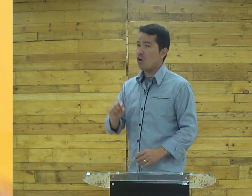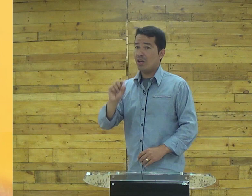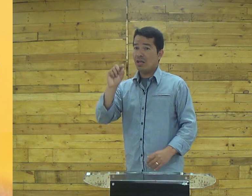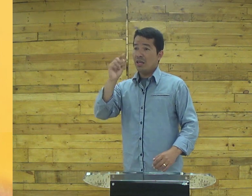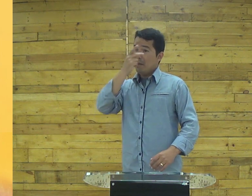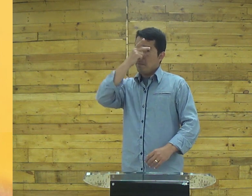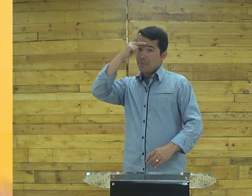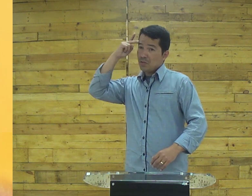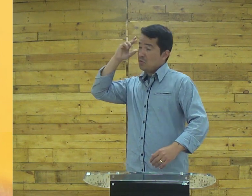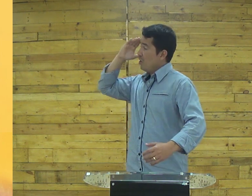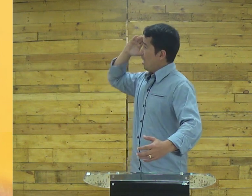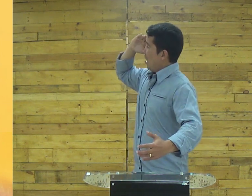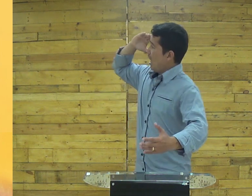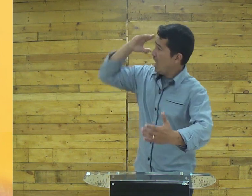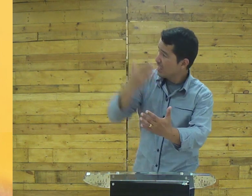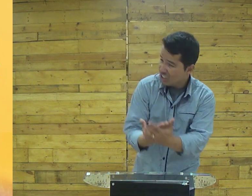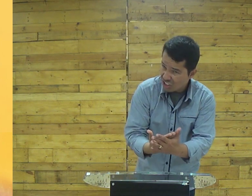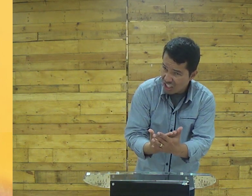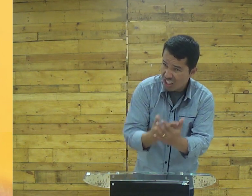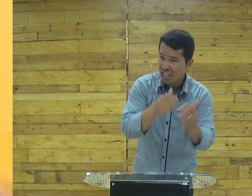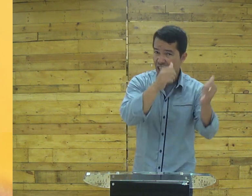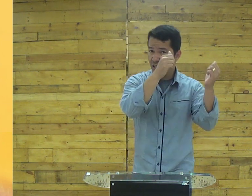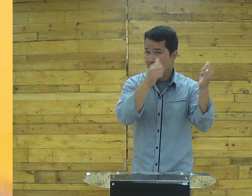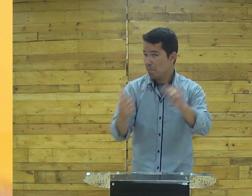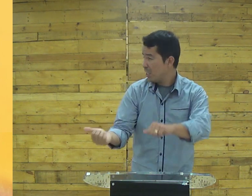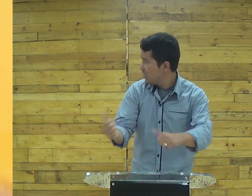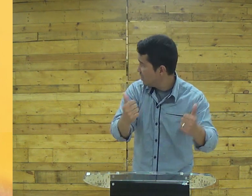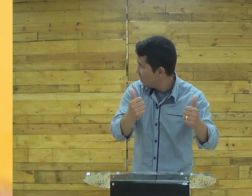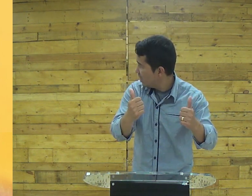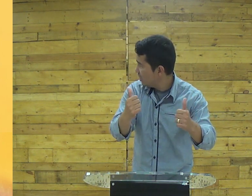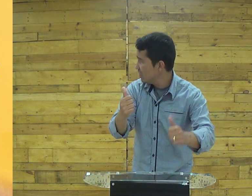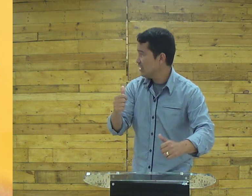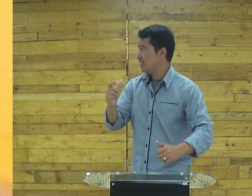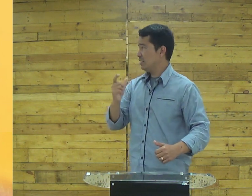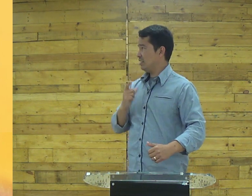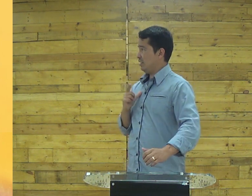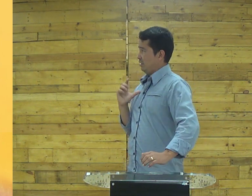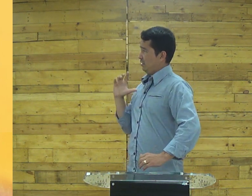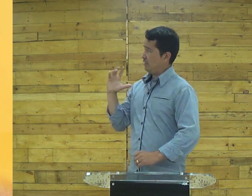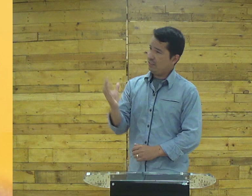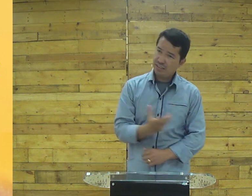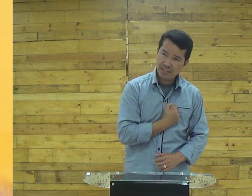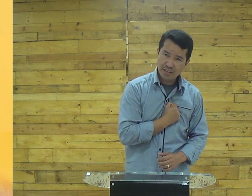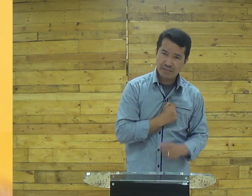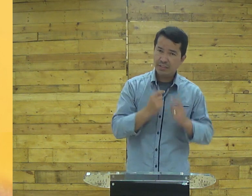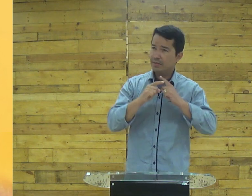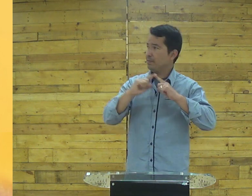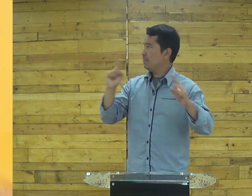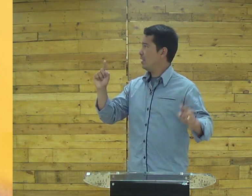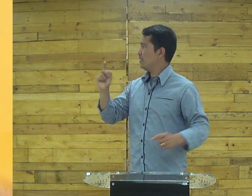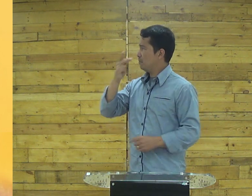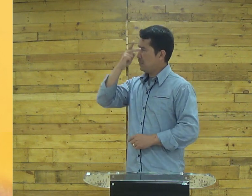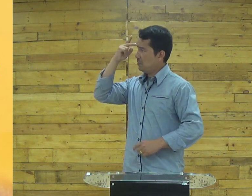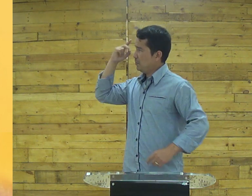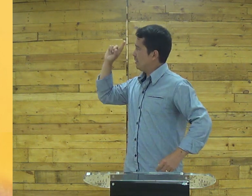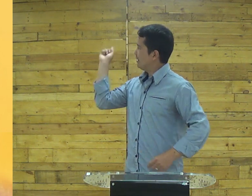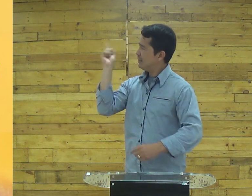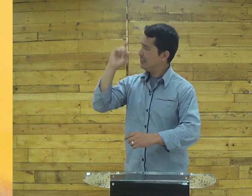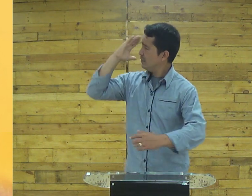Diz ali, a pessoa que crê e for batizada será salva, mas quem não